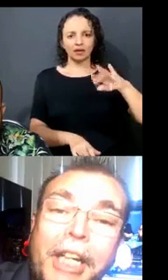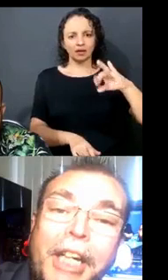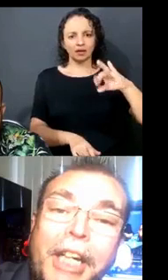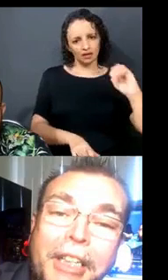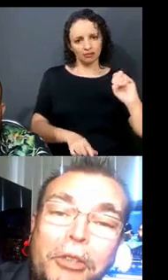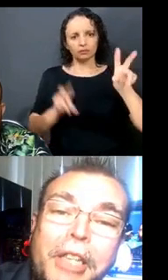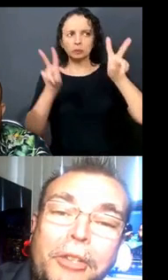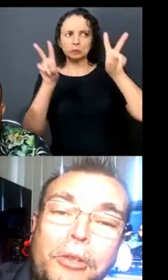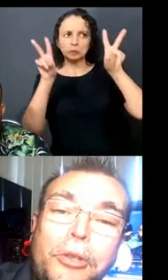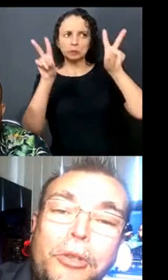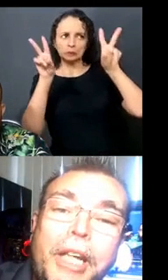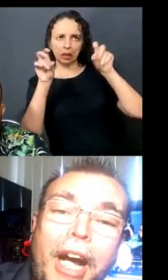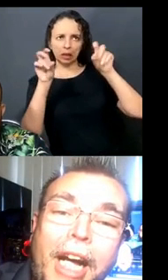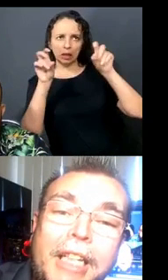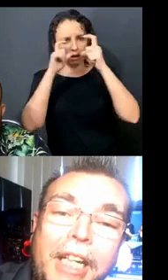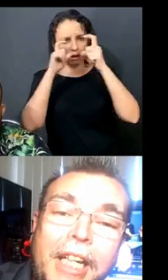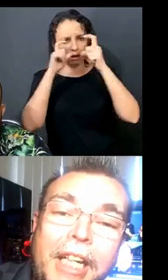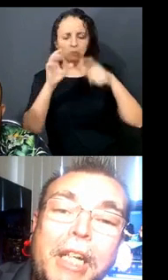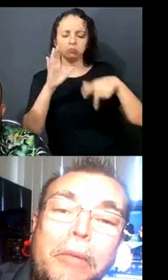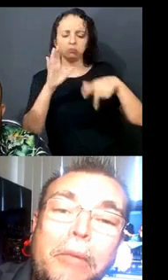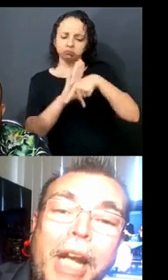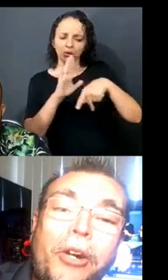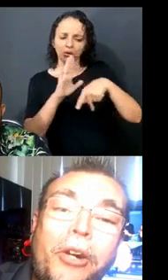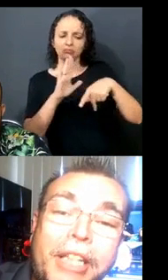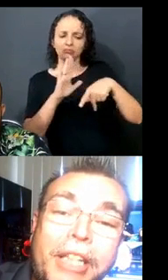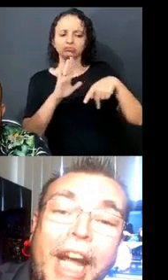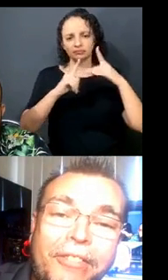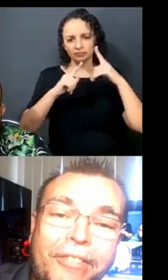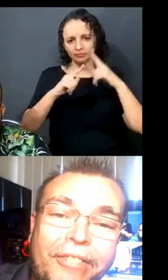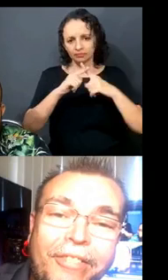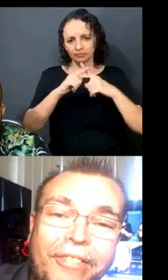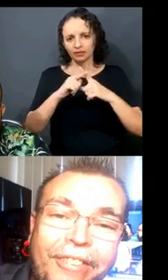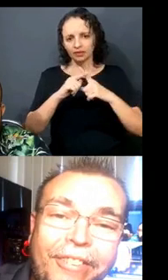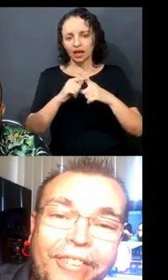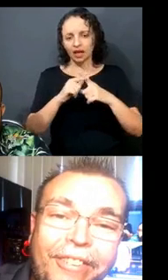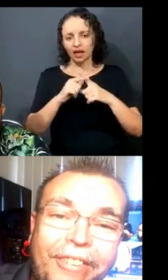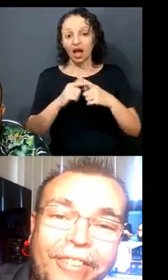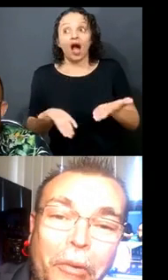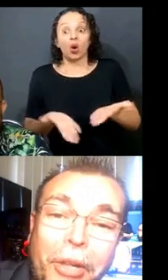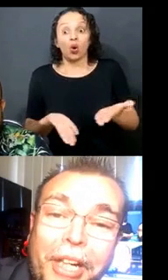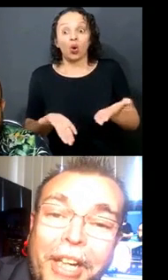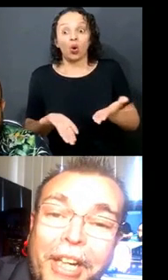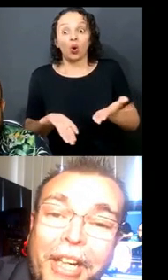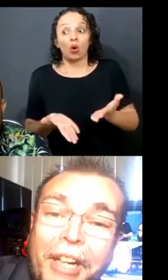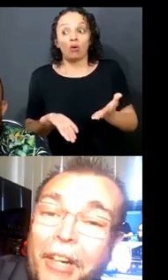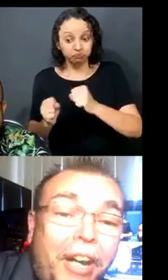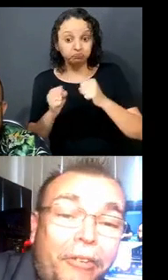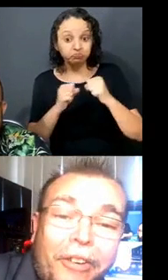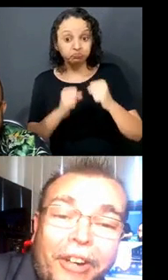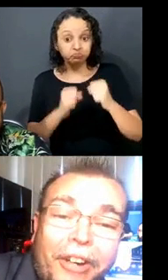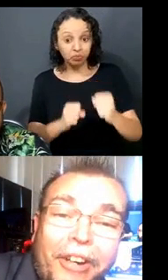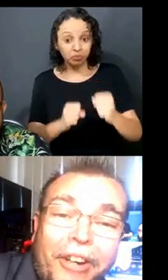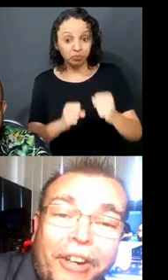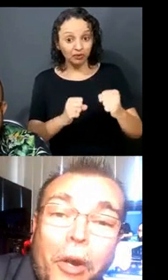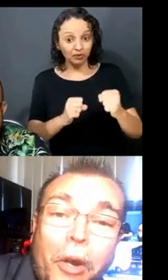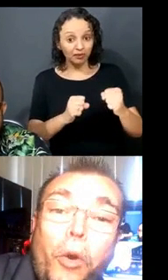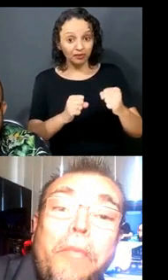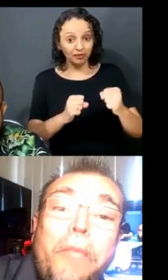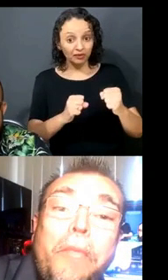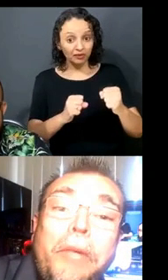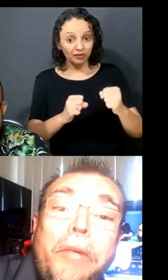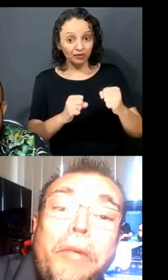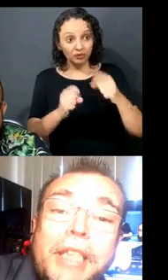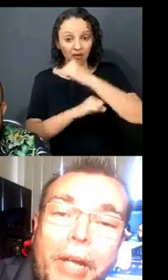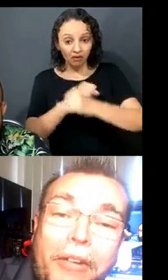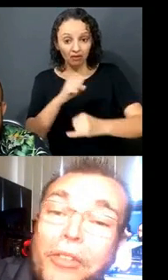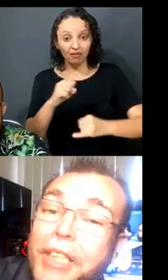A igreja tem um estatuto que ela aceita a Assembleia online? Não tem. Então, como as igrejas